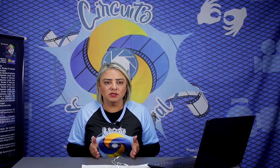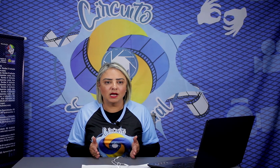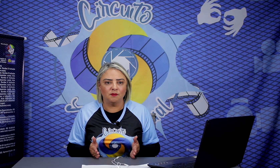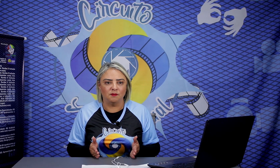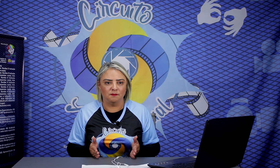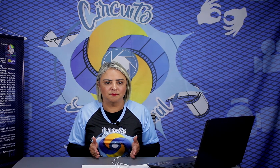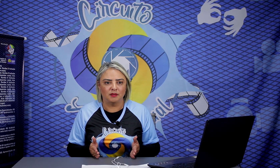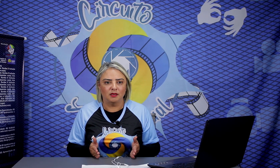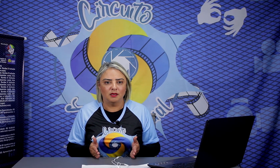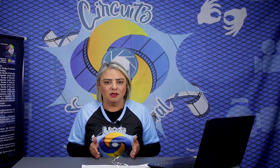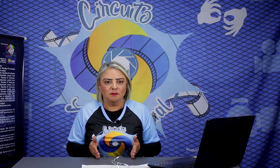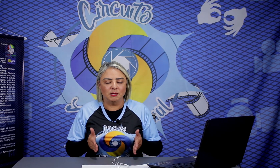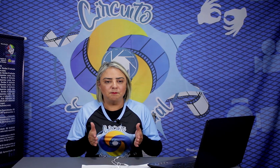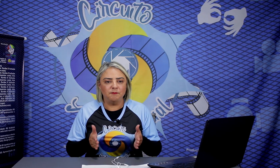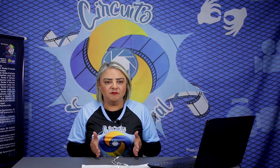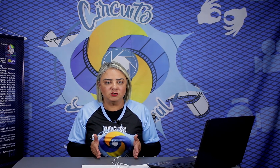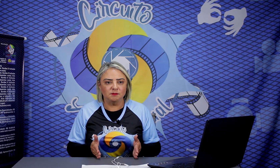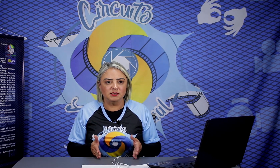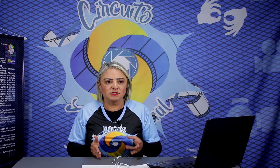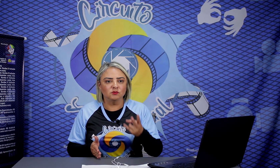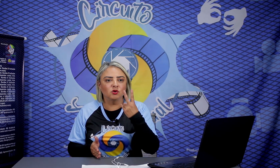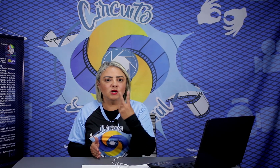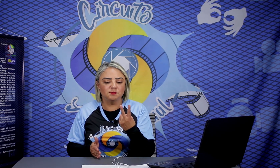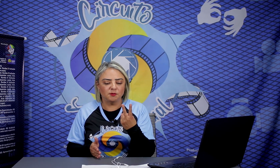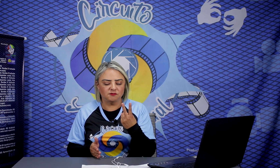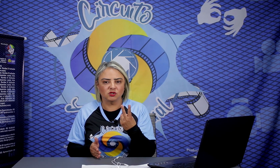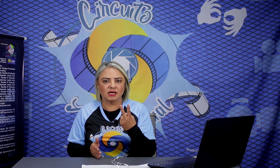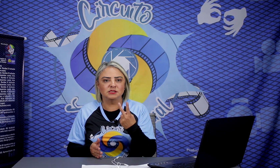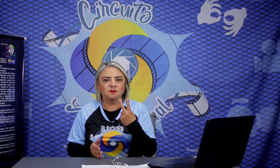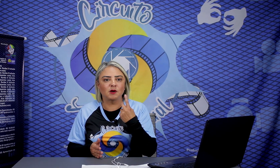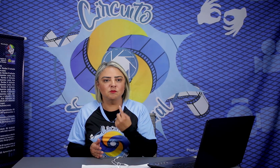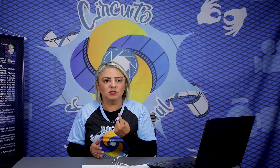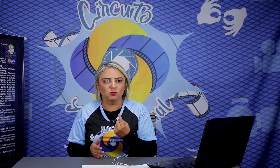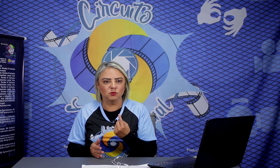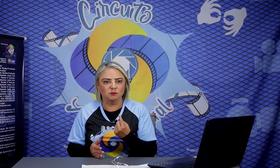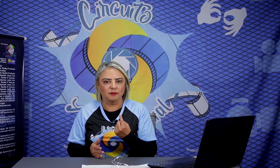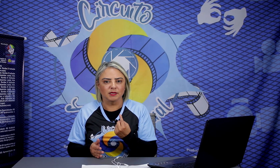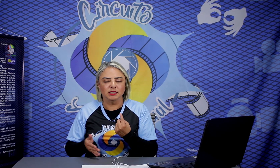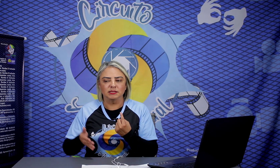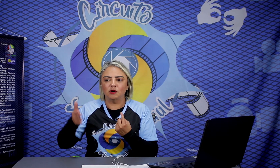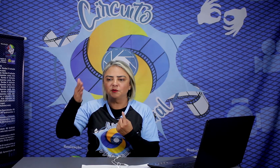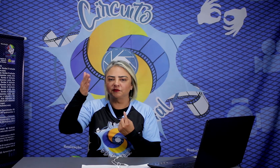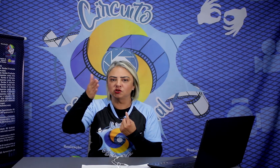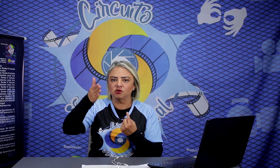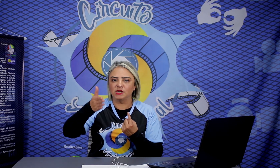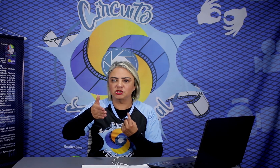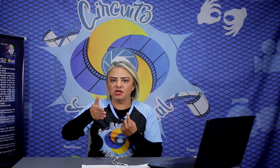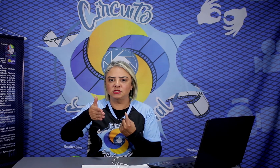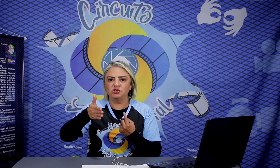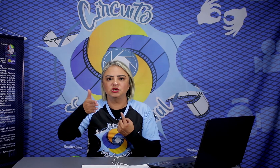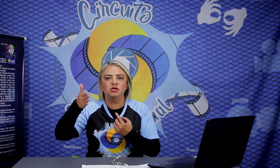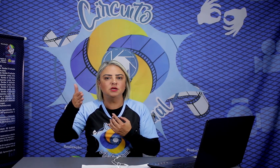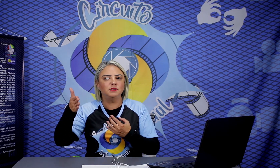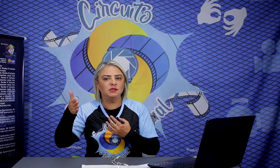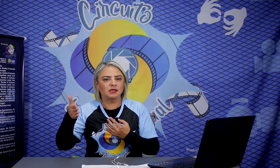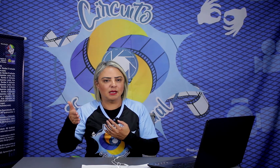educacional. Porque, vejam bem, são 2 profissionais para uma turma. Está o professor regente e o